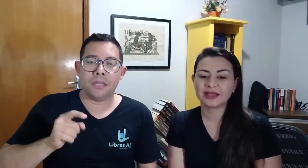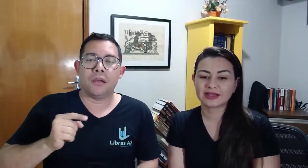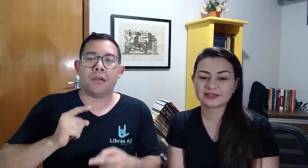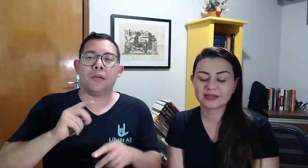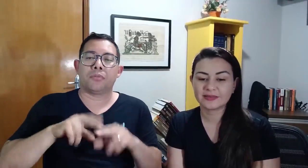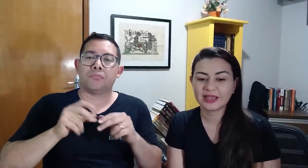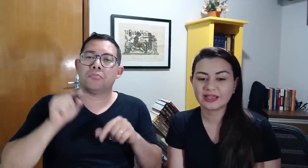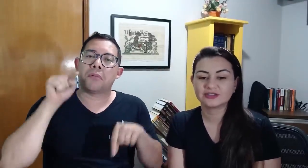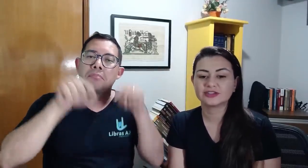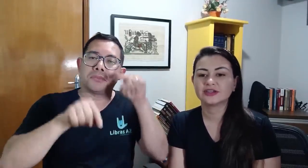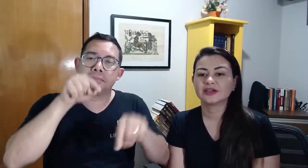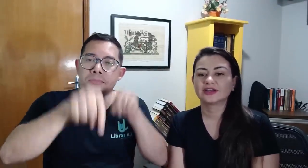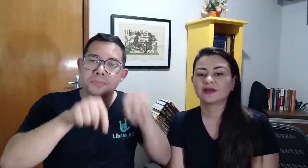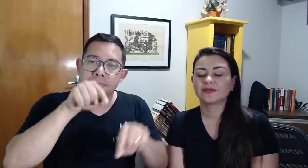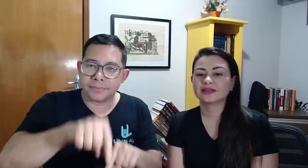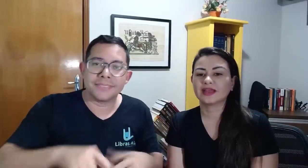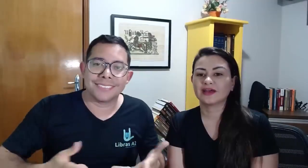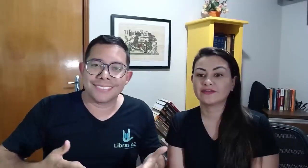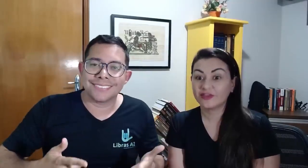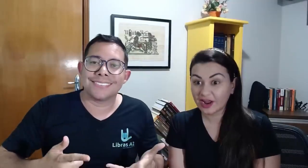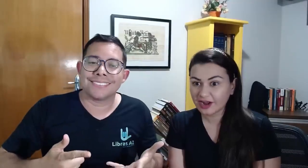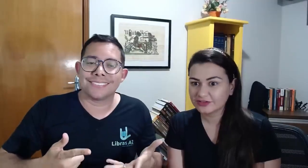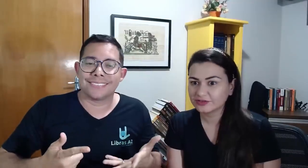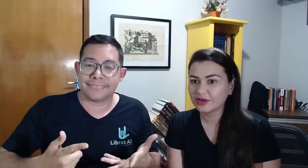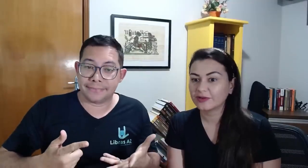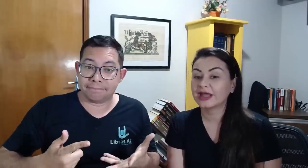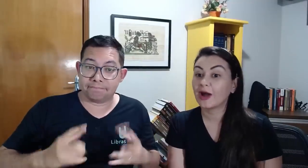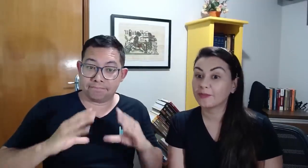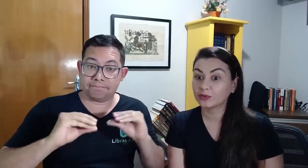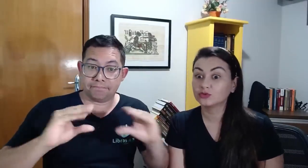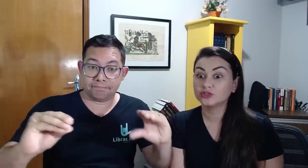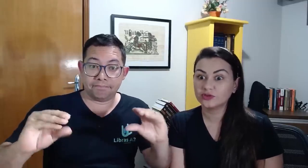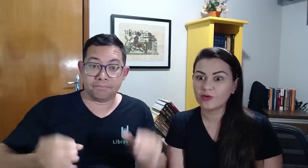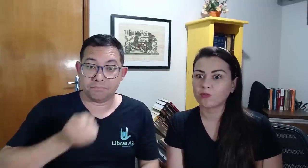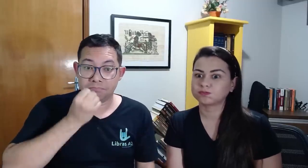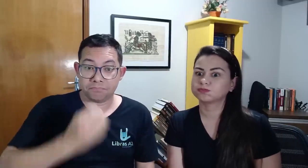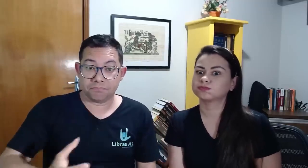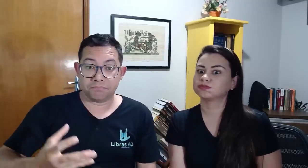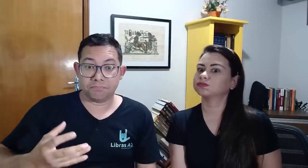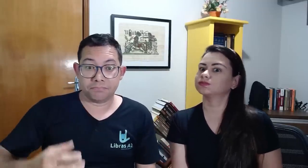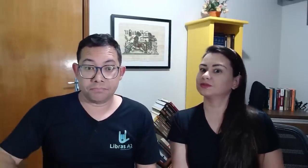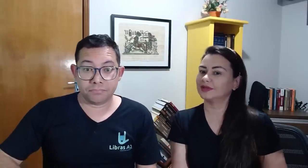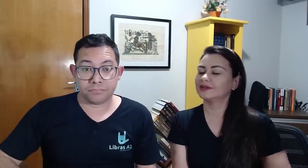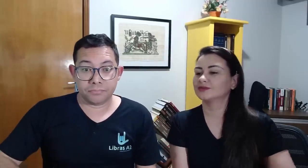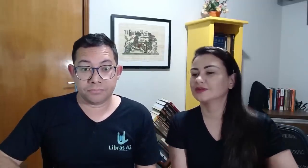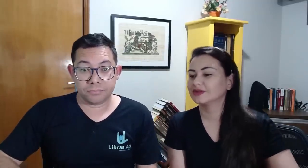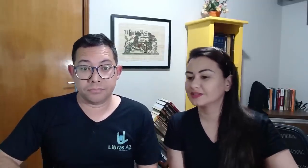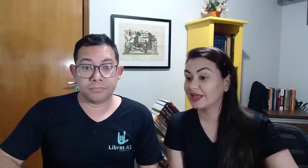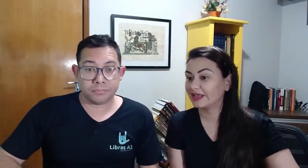aquela semente, que é uma terra fértil, né? Uma terra produtiva, né? Tô dando essa